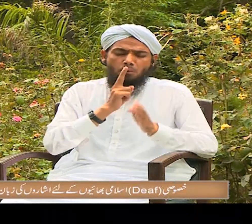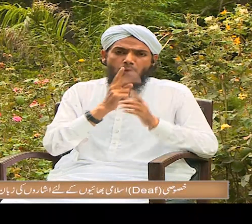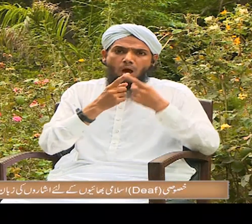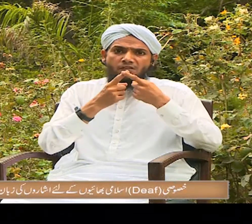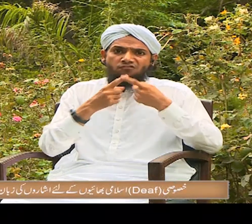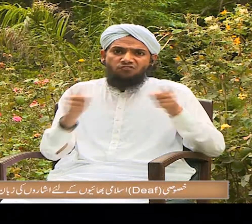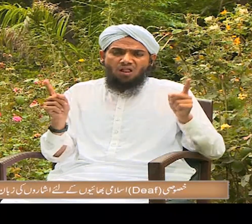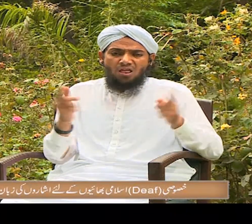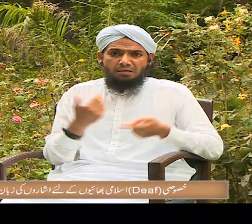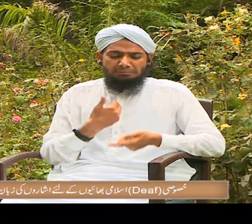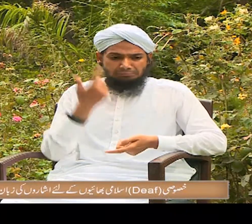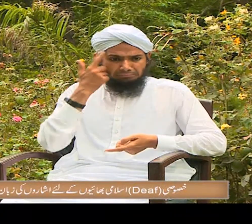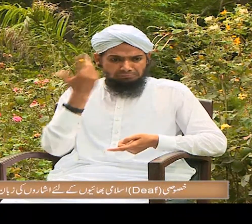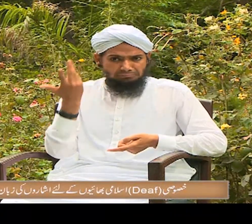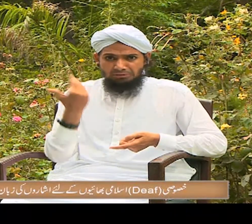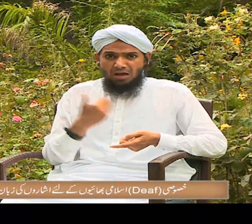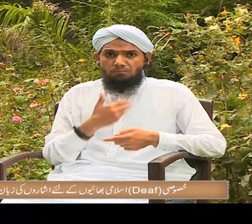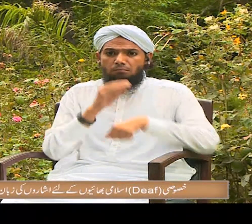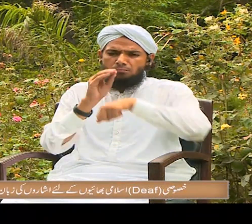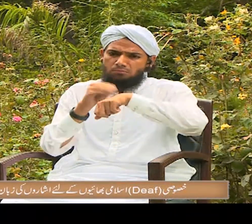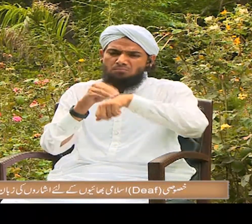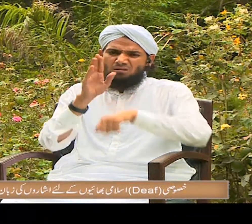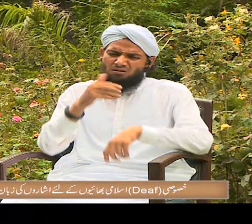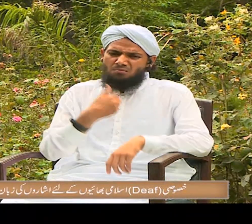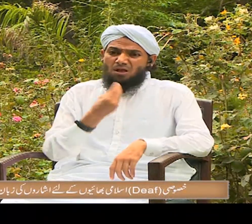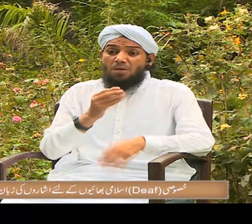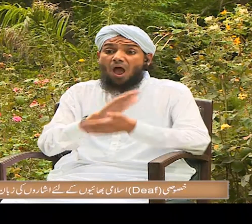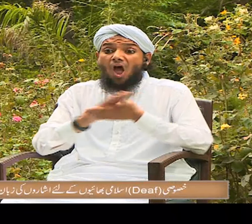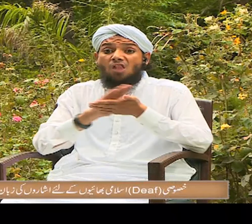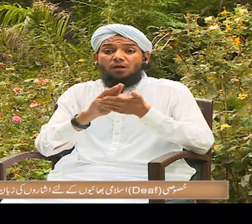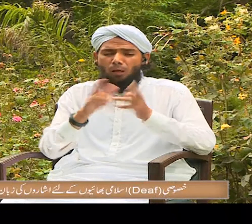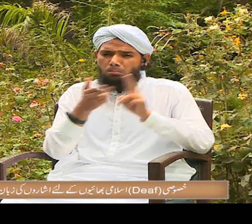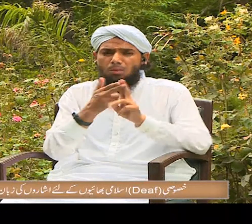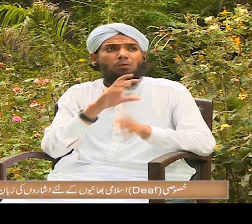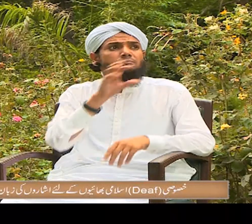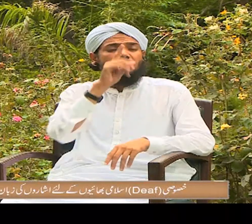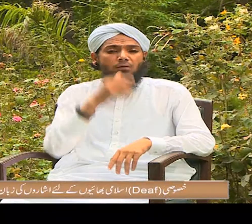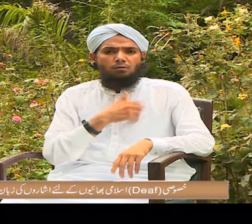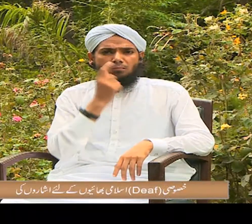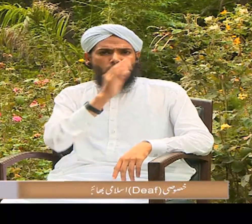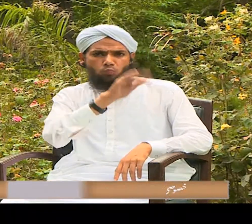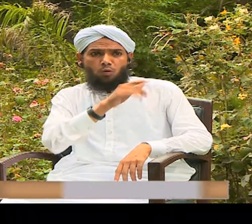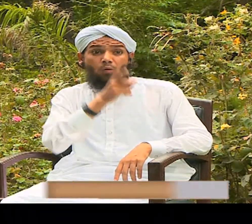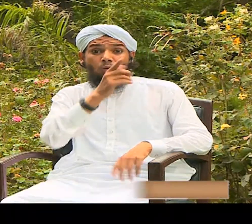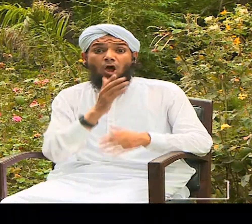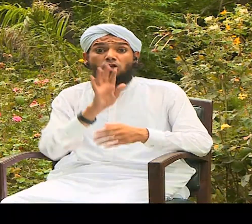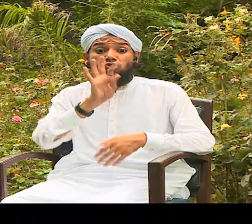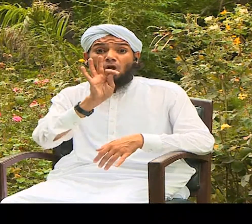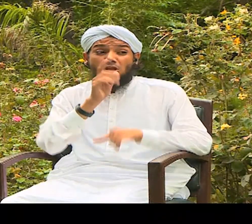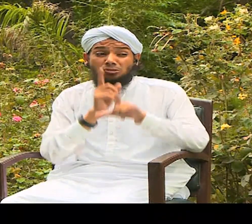میں معاملہ اس کے الٹ تھا۔ بہرحال میں نے ان سے پوچھا، اس وقت وہ کہاں ہوگا؟ لوگوں نے کہا، وہ 40